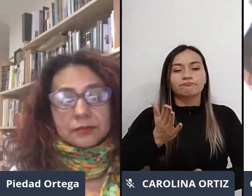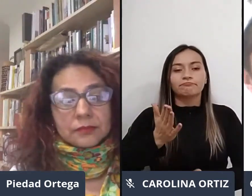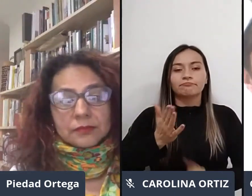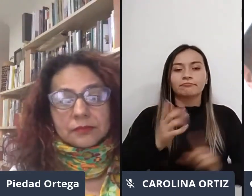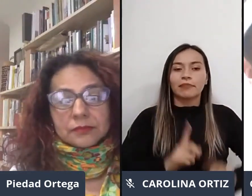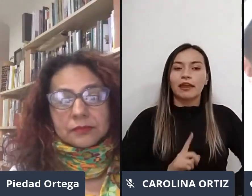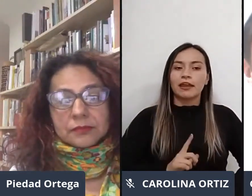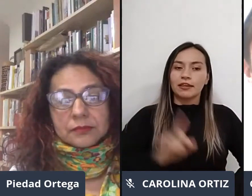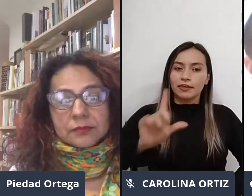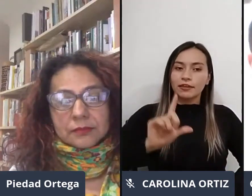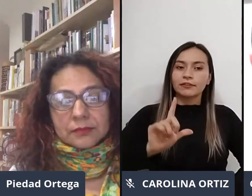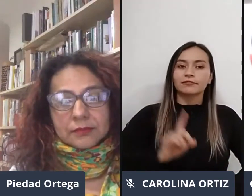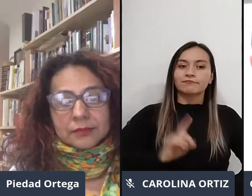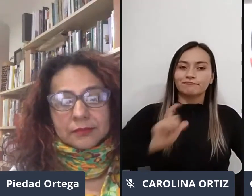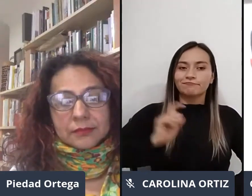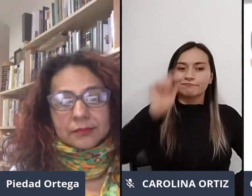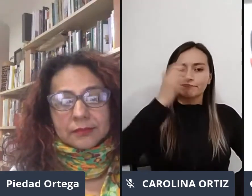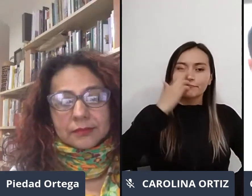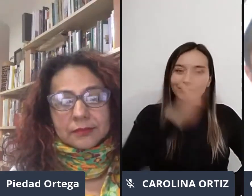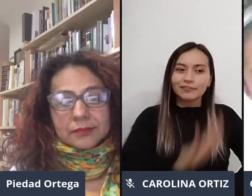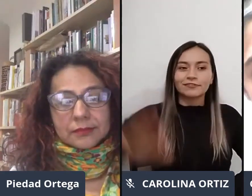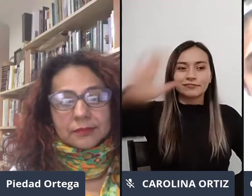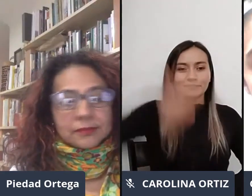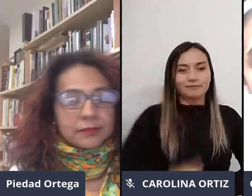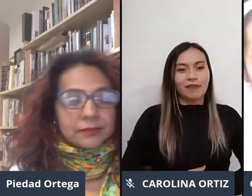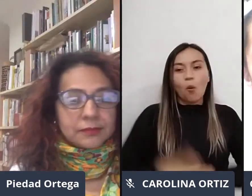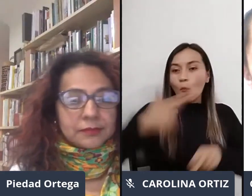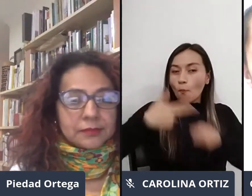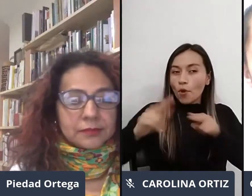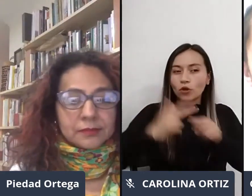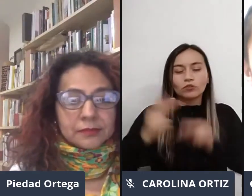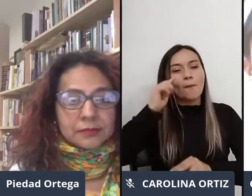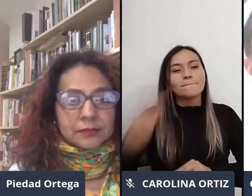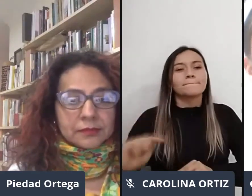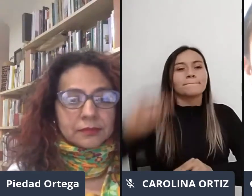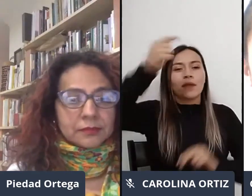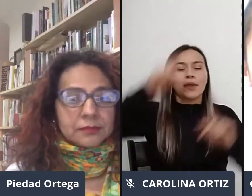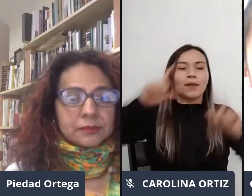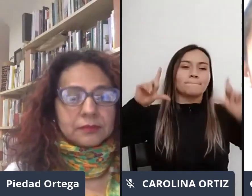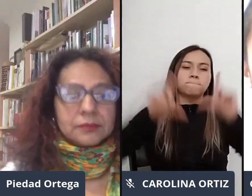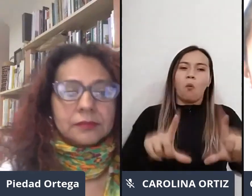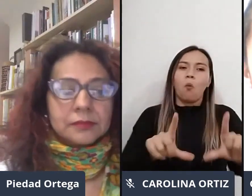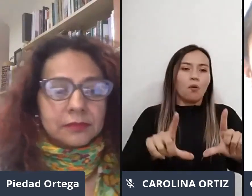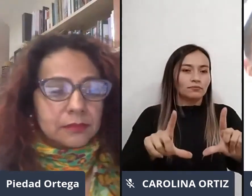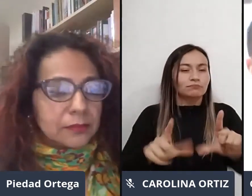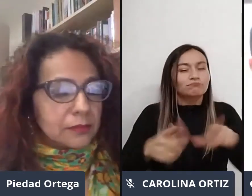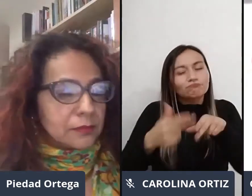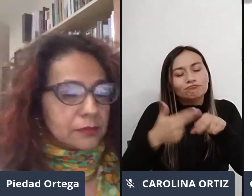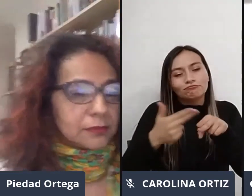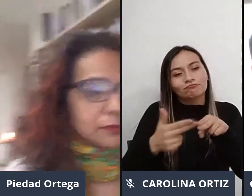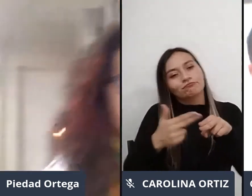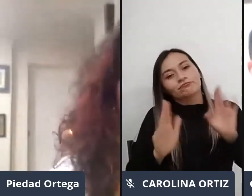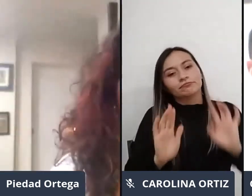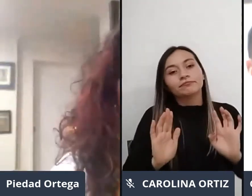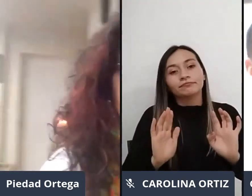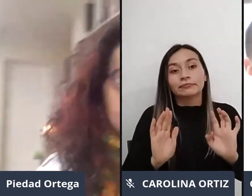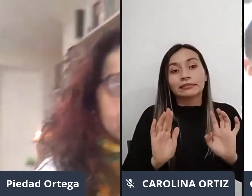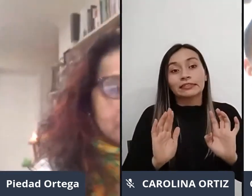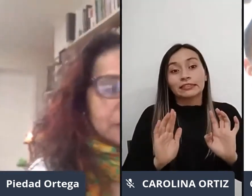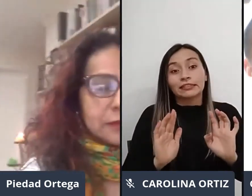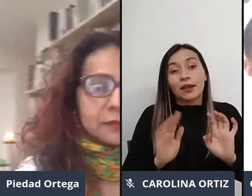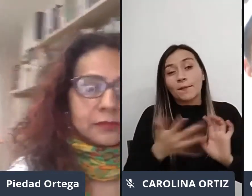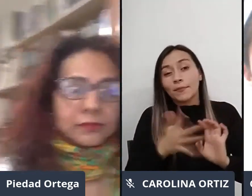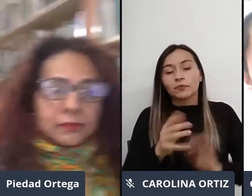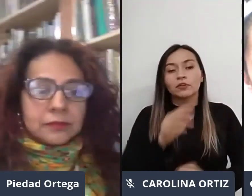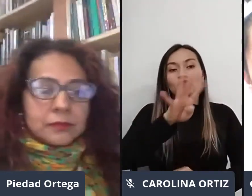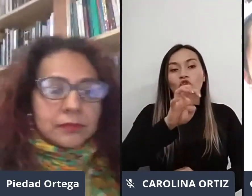corte. Ya dentro de poquito nos graduamos, entonces es un logro que se tiene ahorita, casi 90 líderes